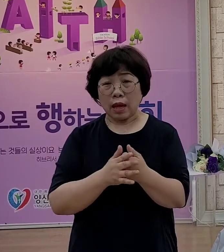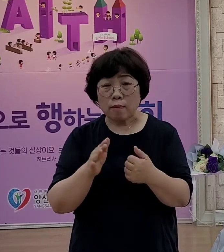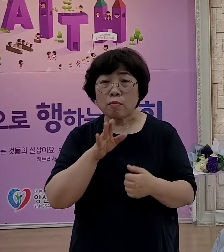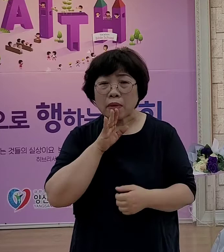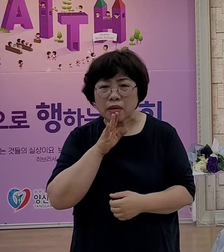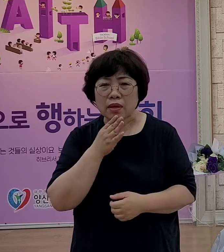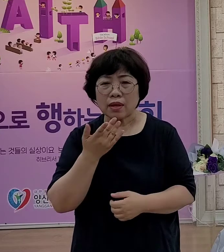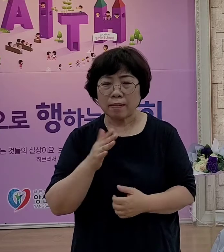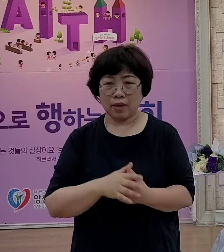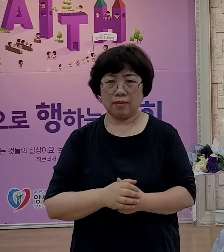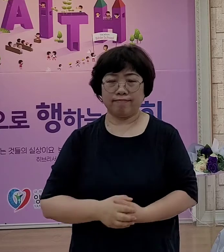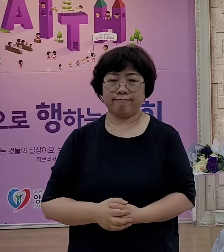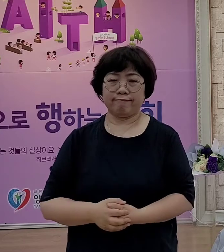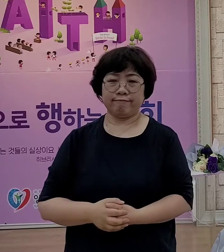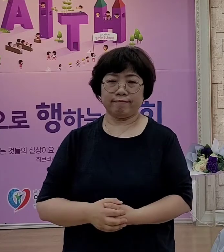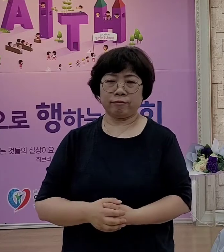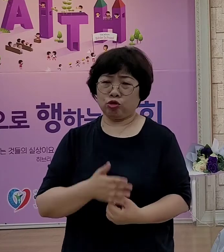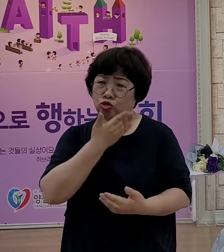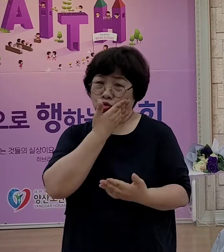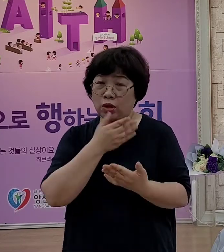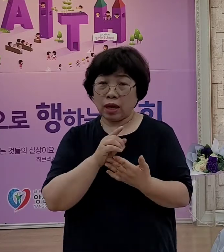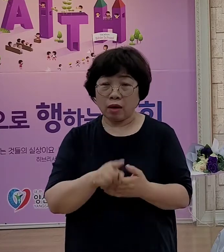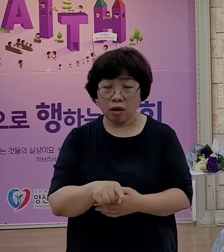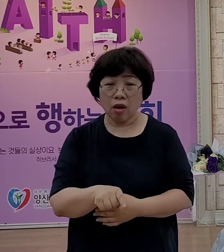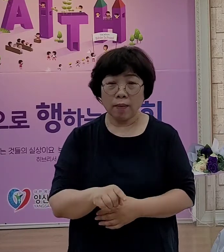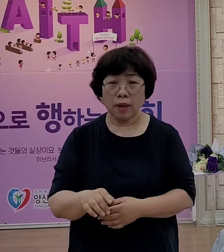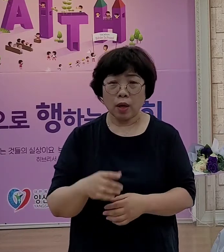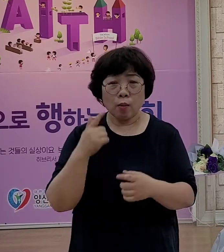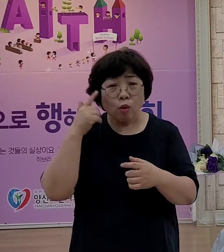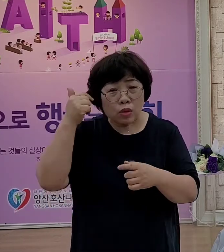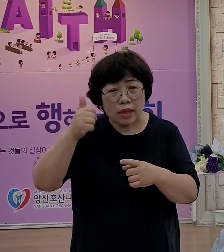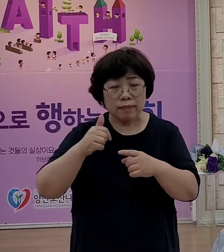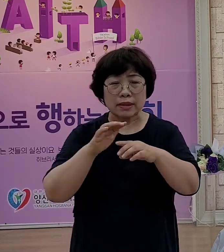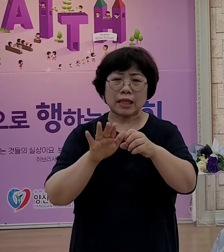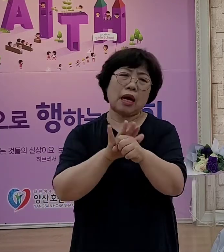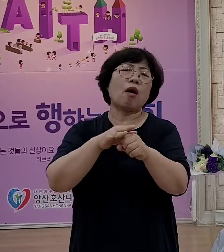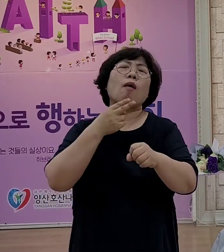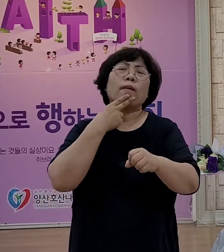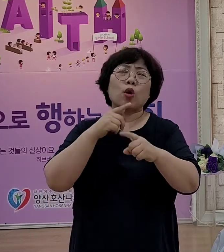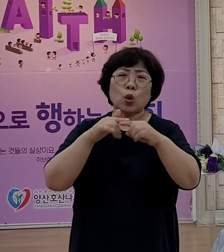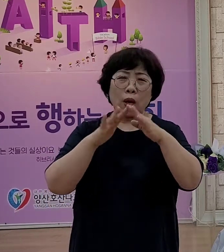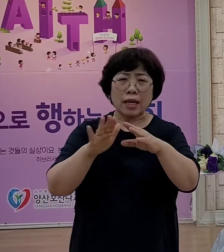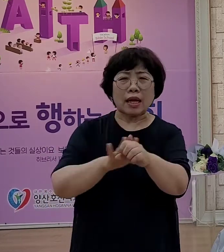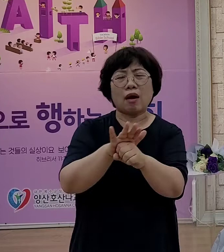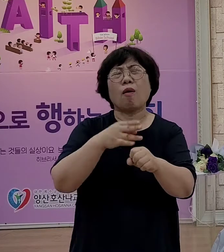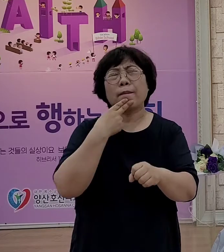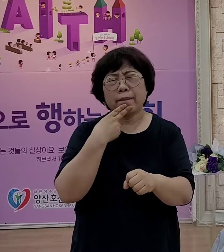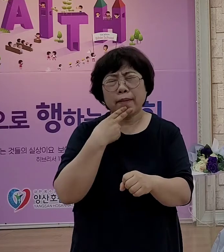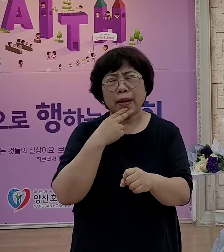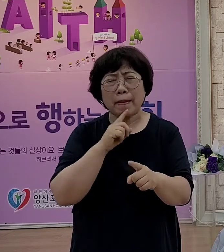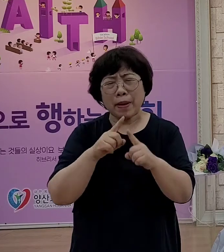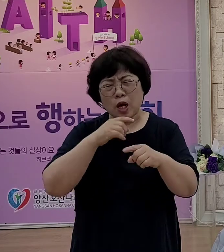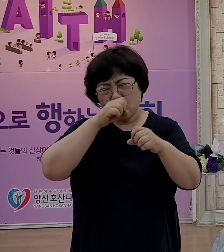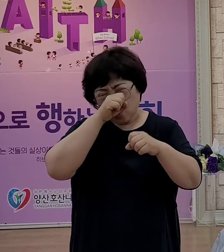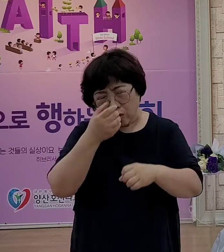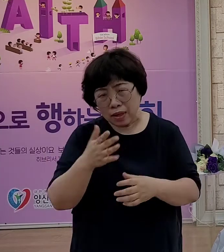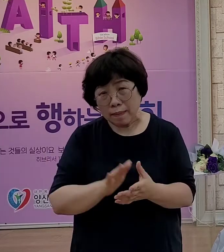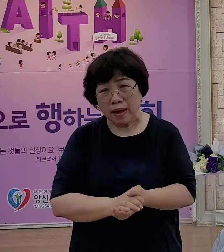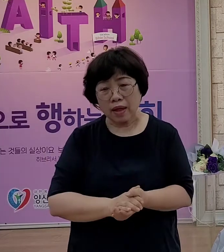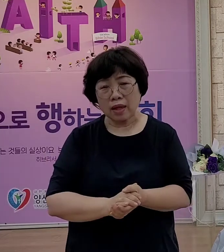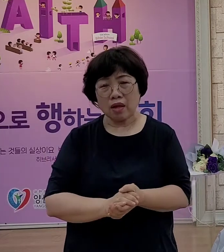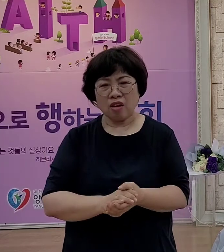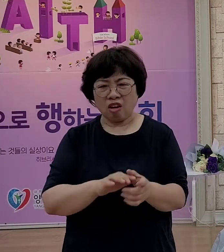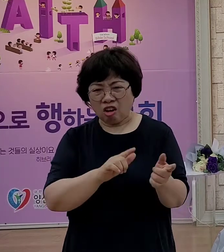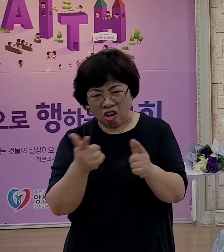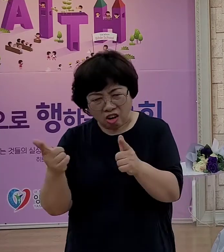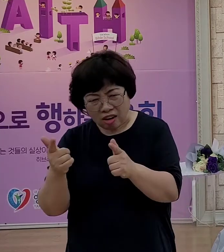근데 중요한 건 뭐냐면 그냥 목사가 사랑이 없고 교회가 사랑이 없고 뭐 다 좋은데 막 그 안에 막 여러 가지 말을